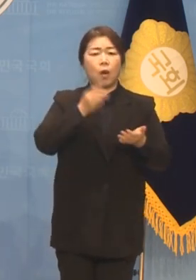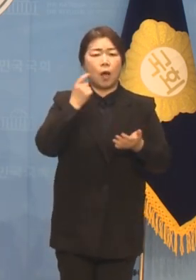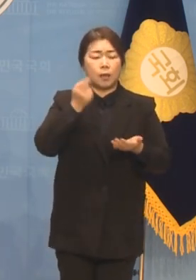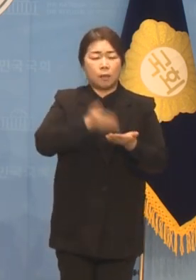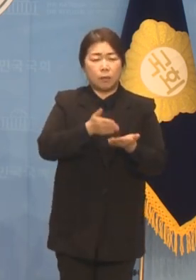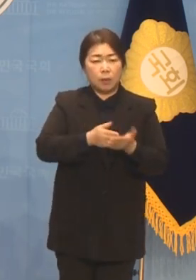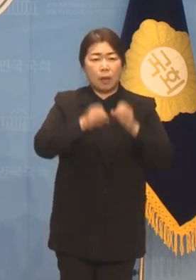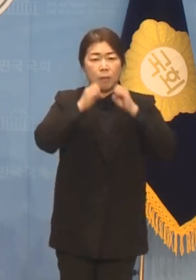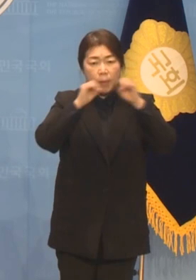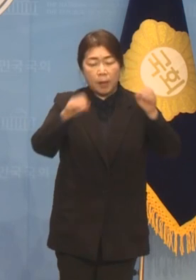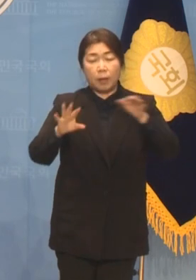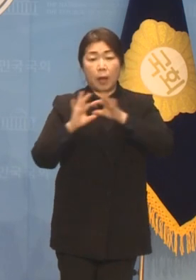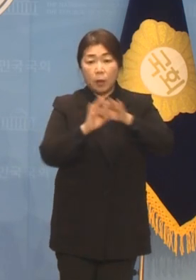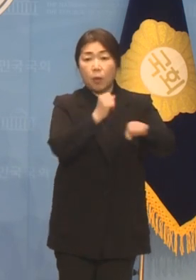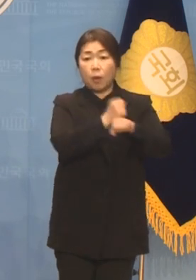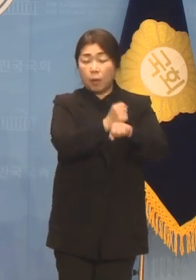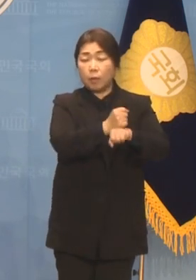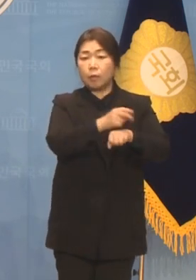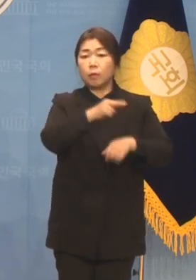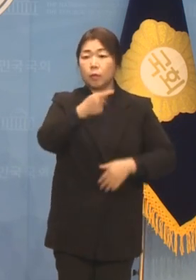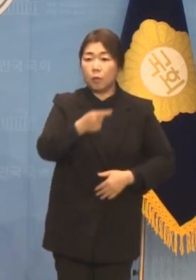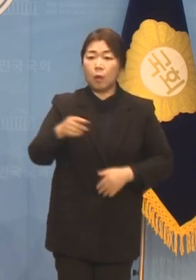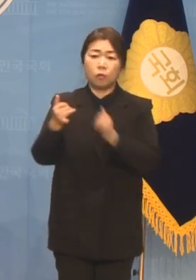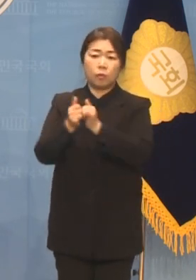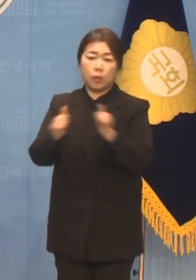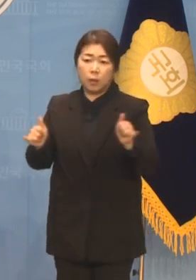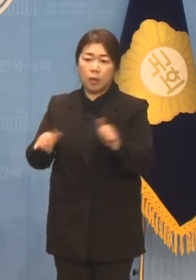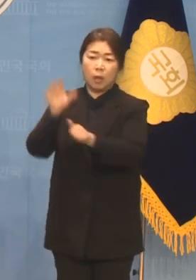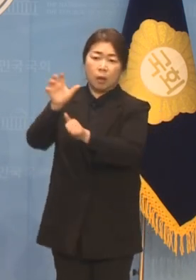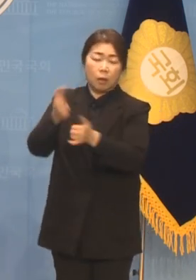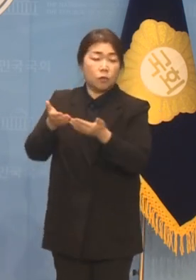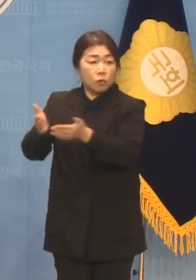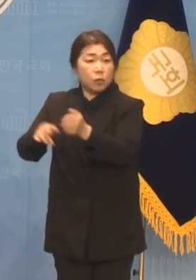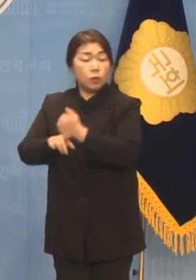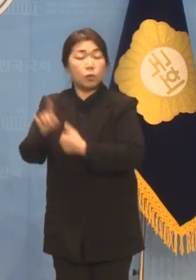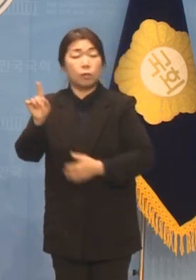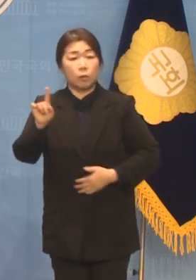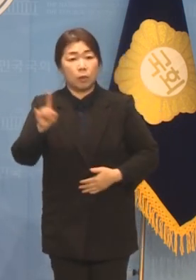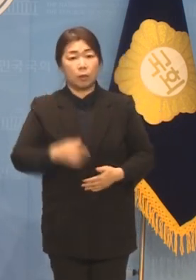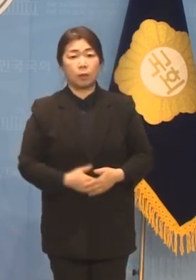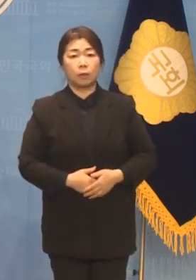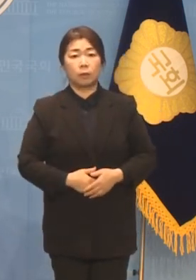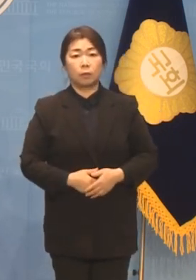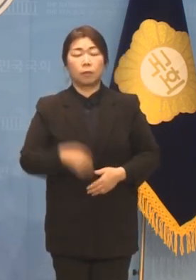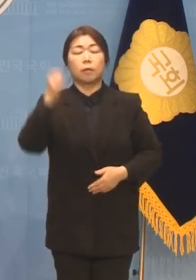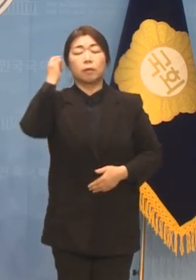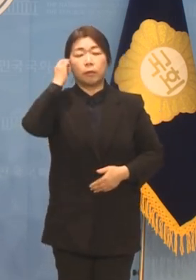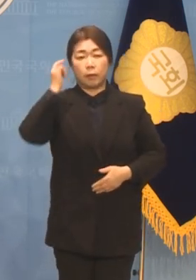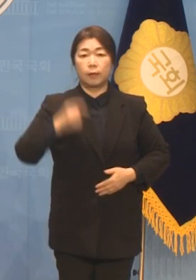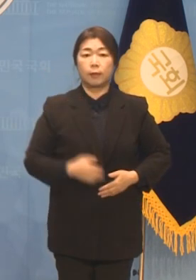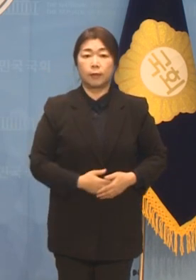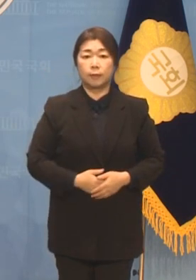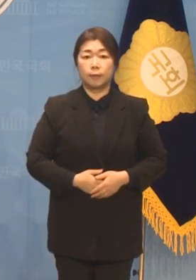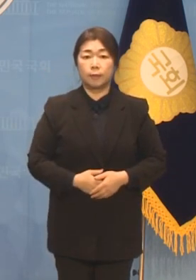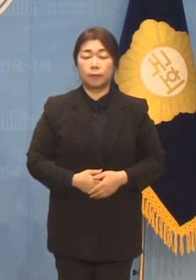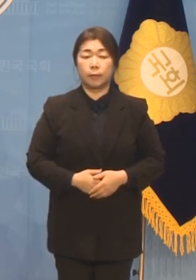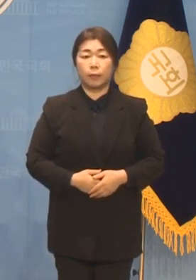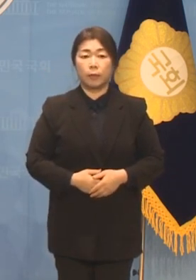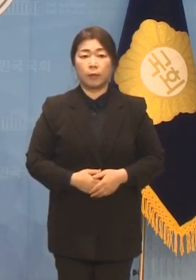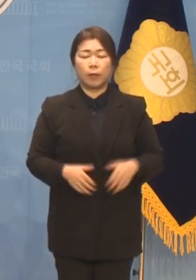1000번, 10,000번 반복하면서 국민들을 호도하려고 하는 이들이 누구입니까?